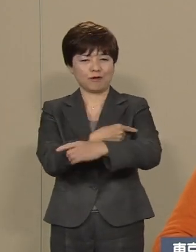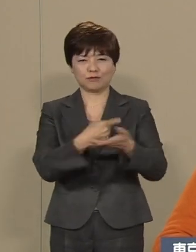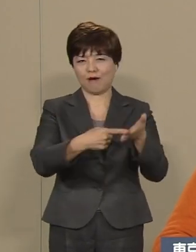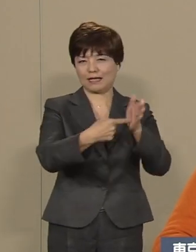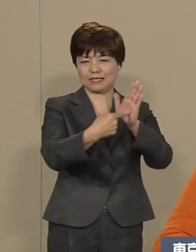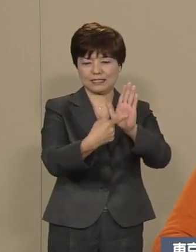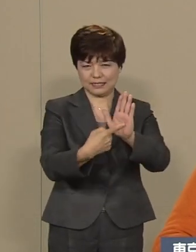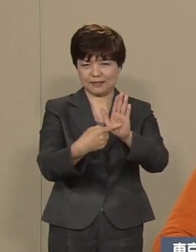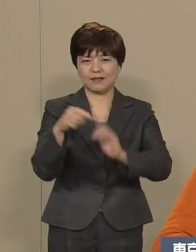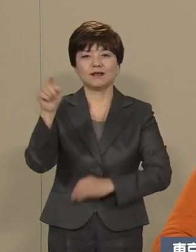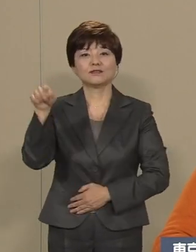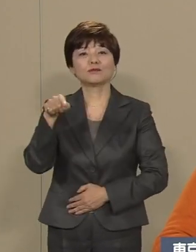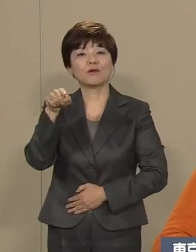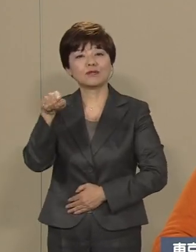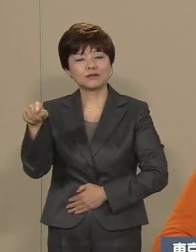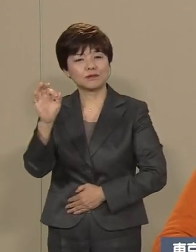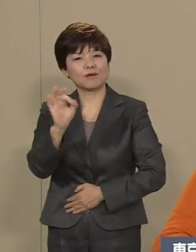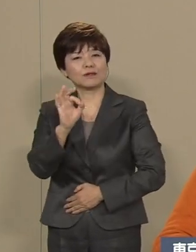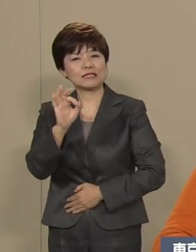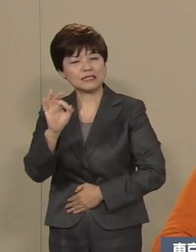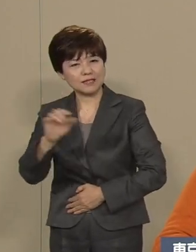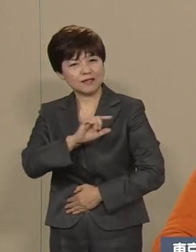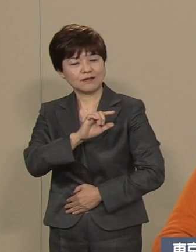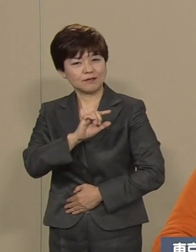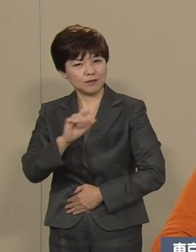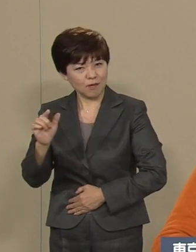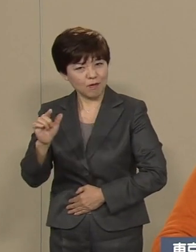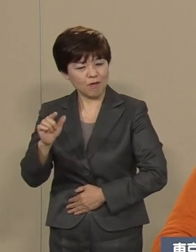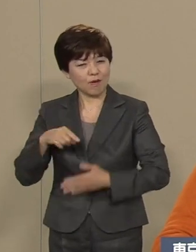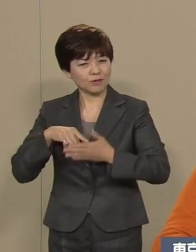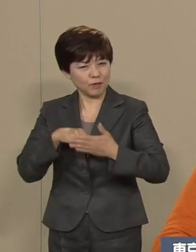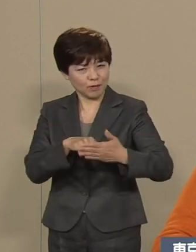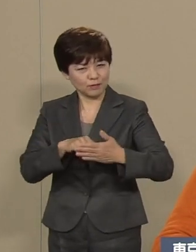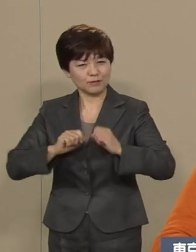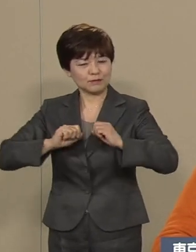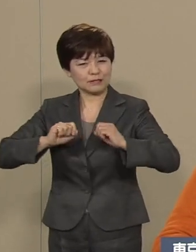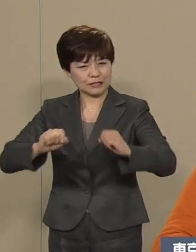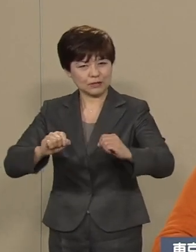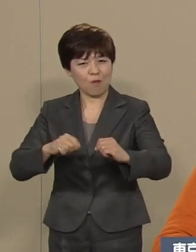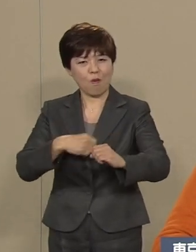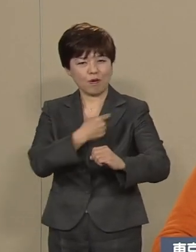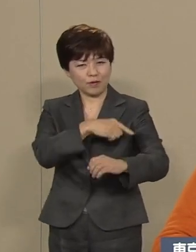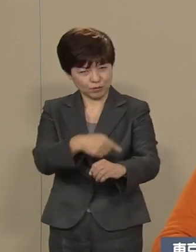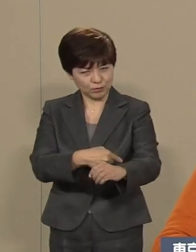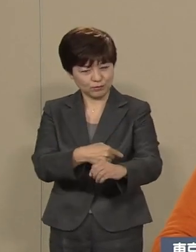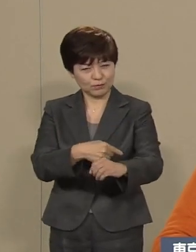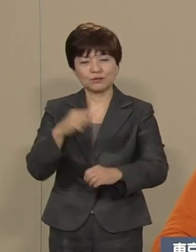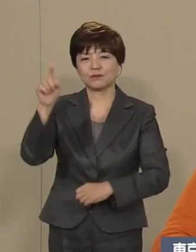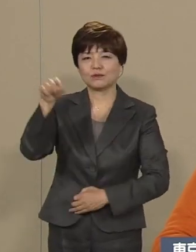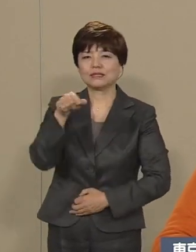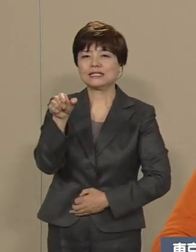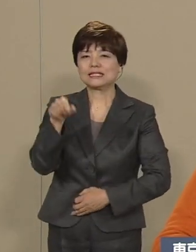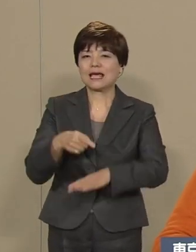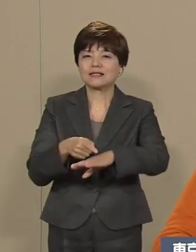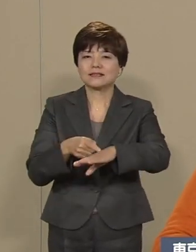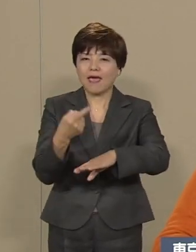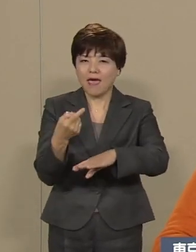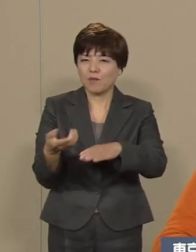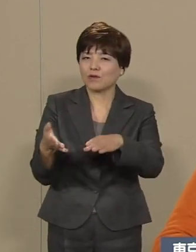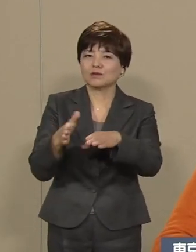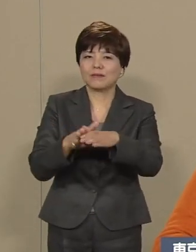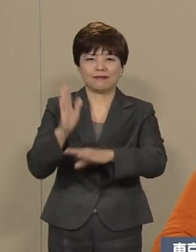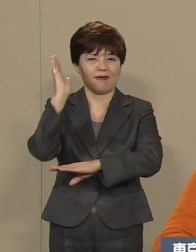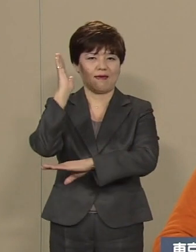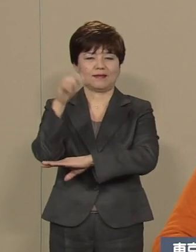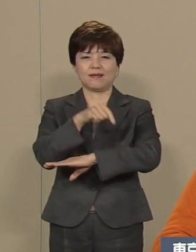品教養法量土量決断力実効力人間性も含めて